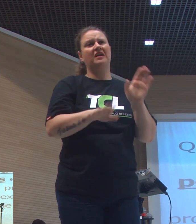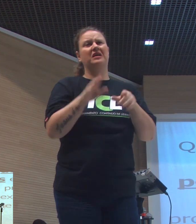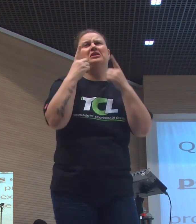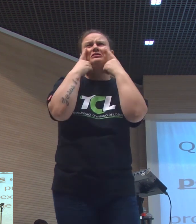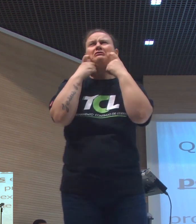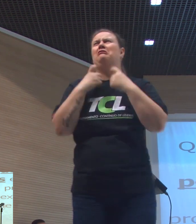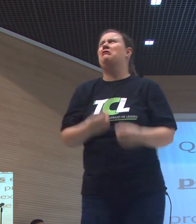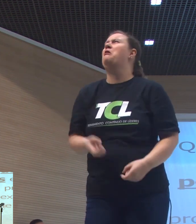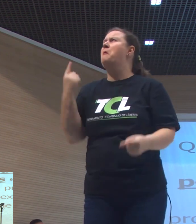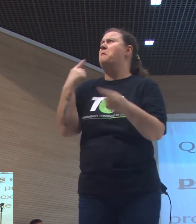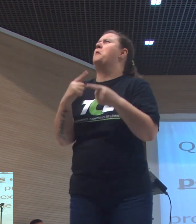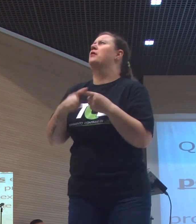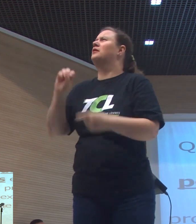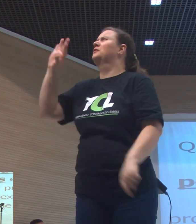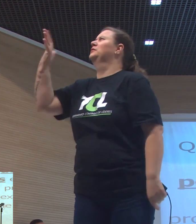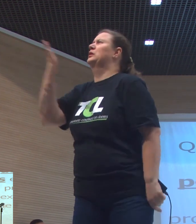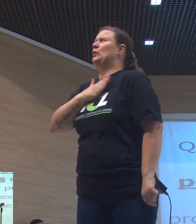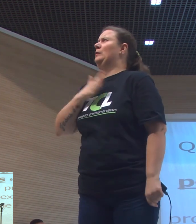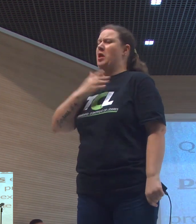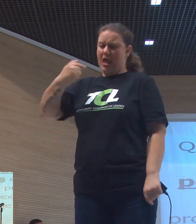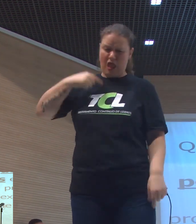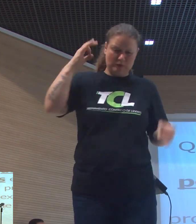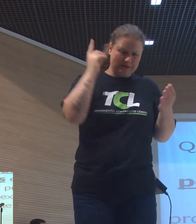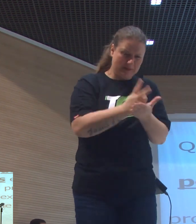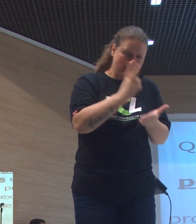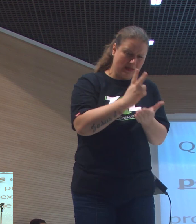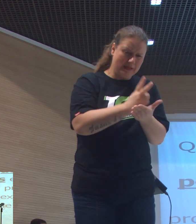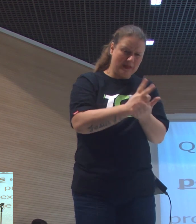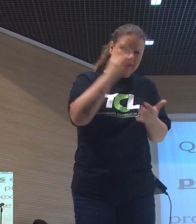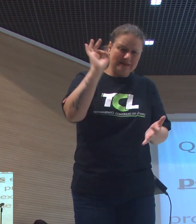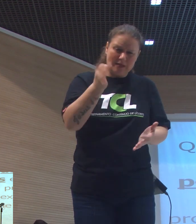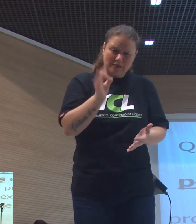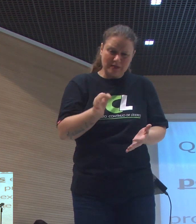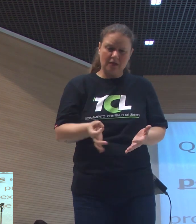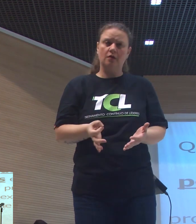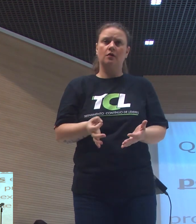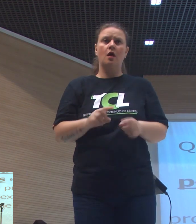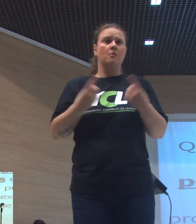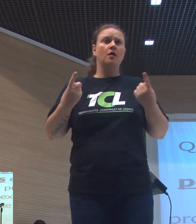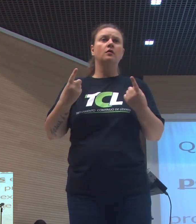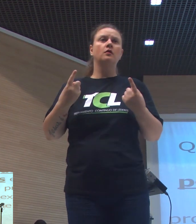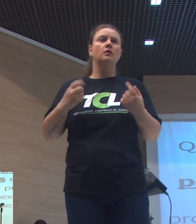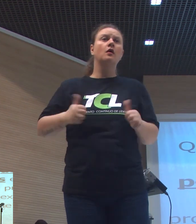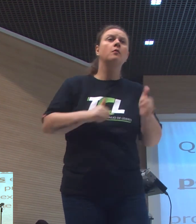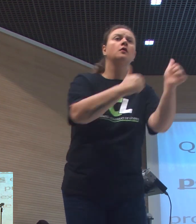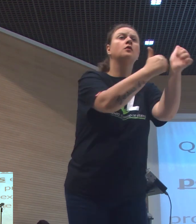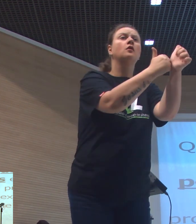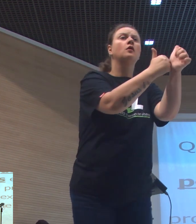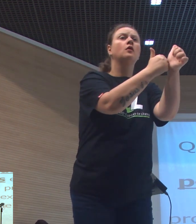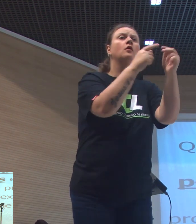que acontece isso comigo? Eu faço tudo certo e olha o que acontece comigo. Pois é, Jesus disse que ia acontecer, perseguição por causa da